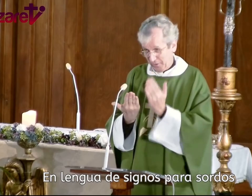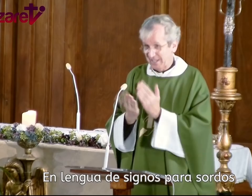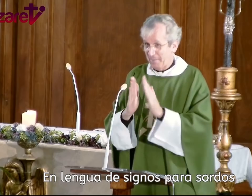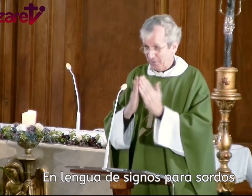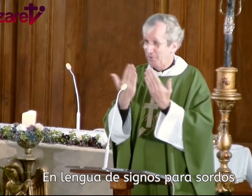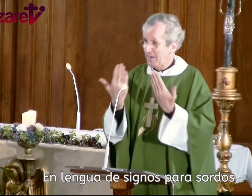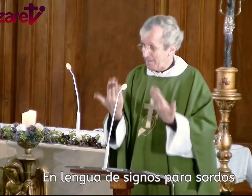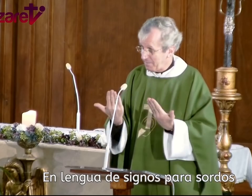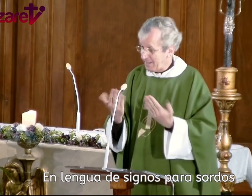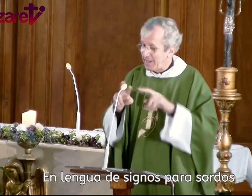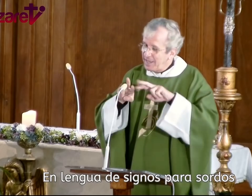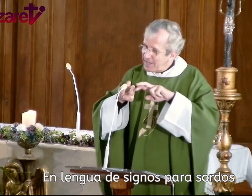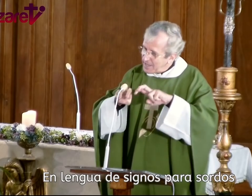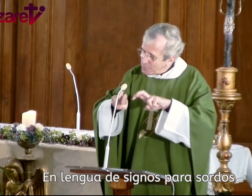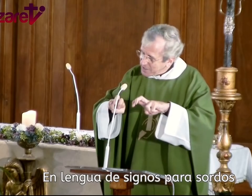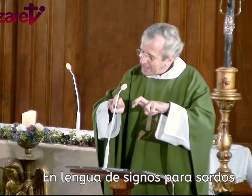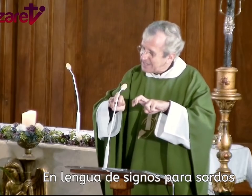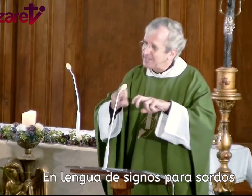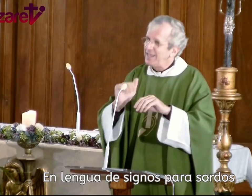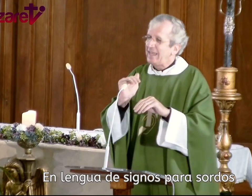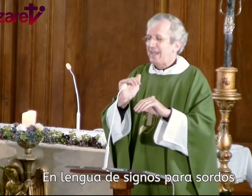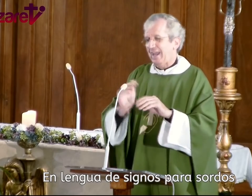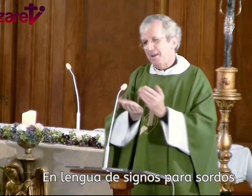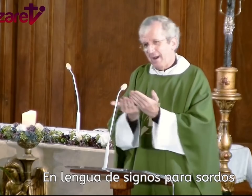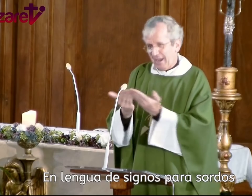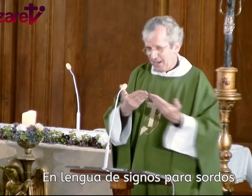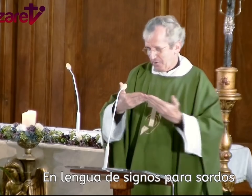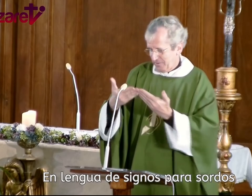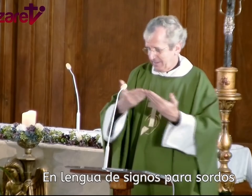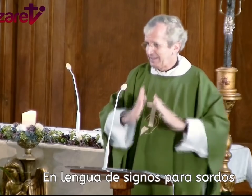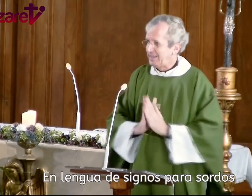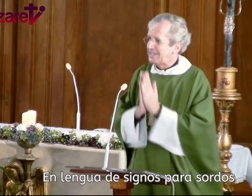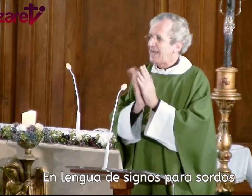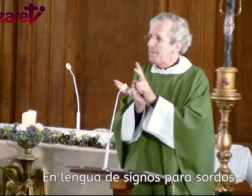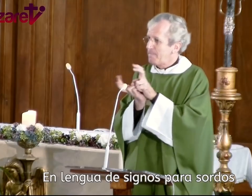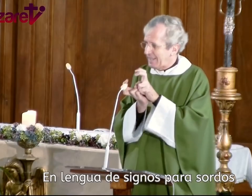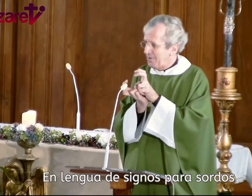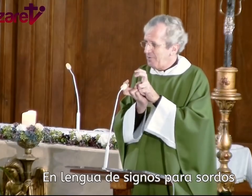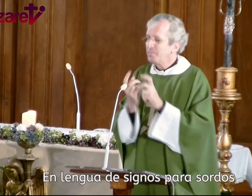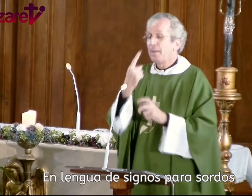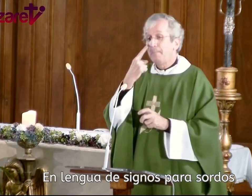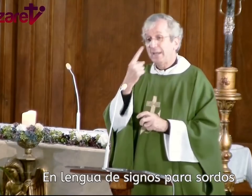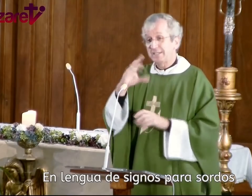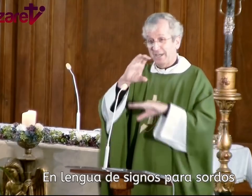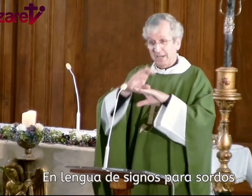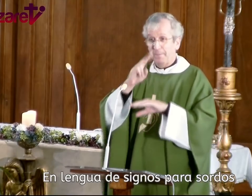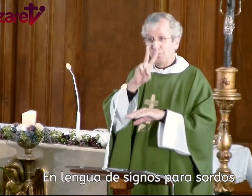Testamento La Biblia Y buscáis el Evangelio De San Mateo Veréis que en el capítulo